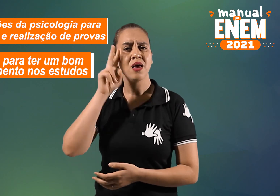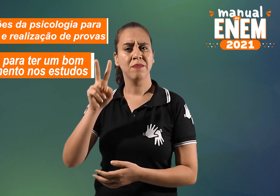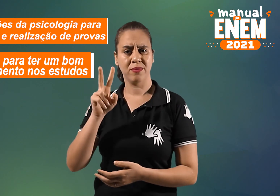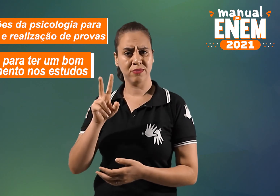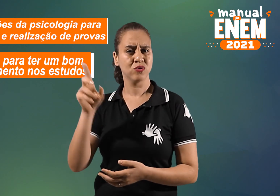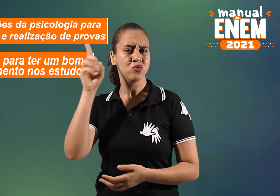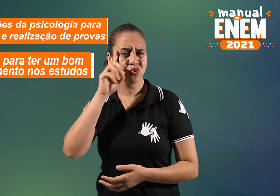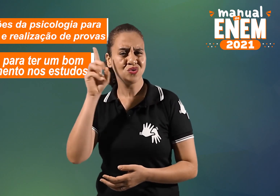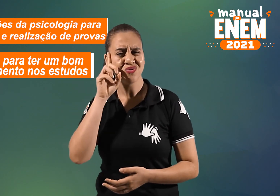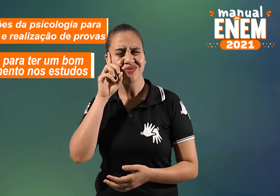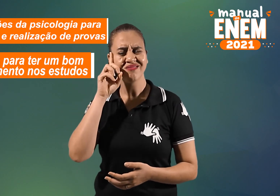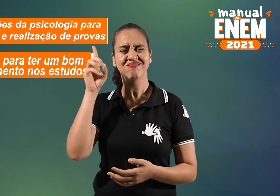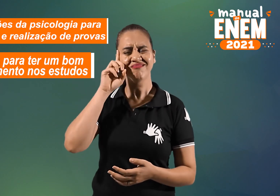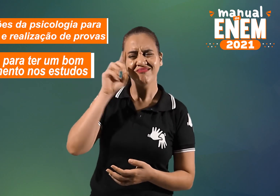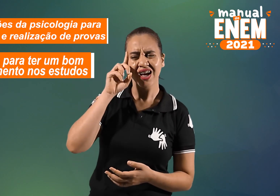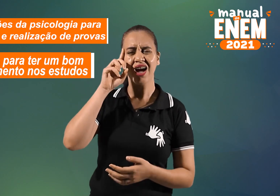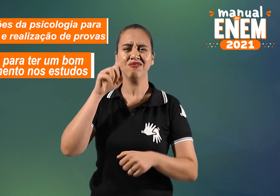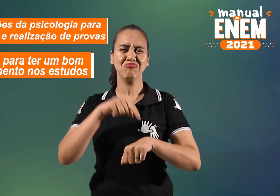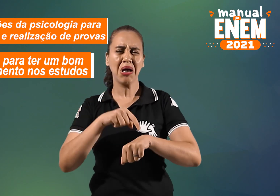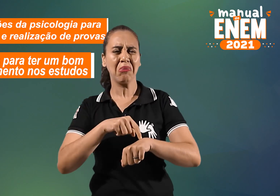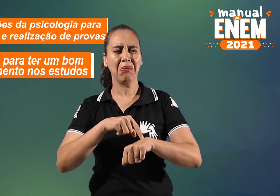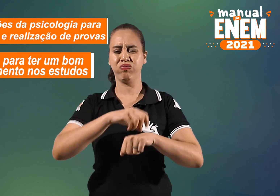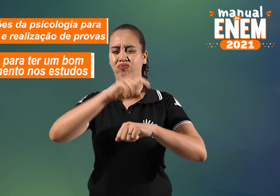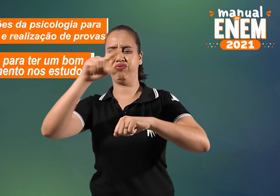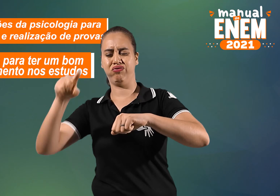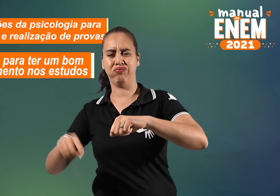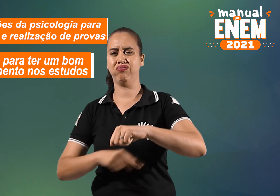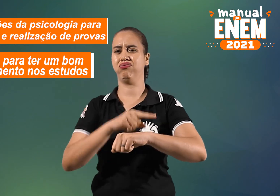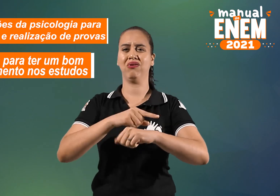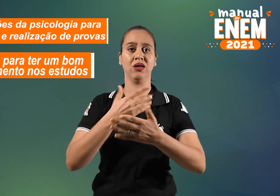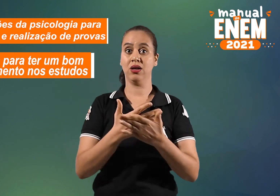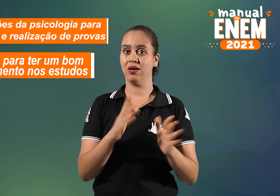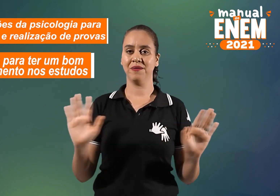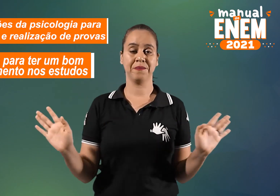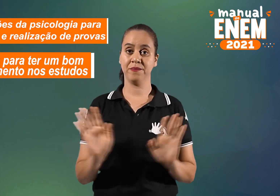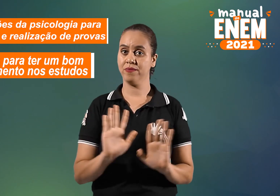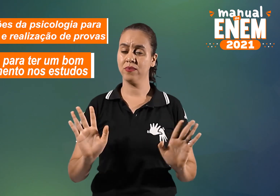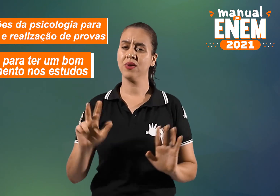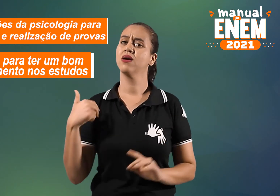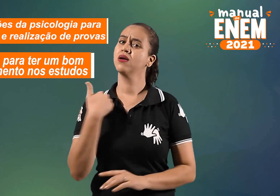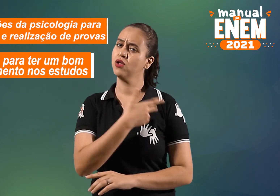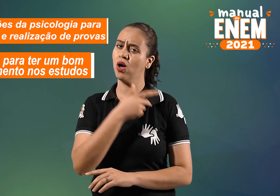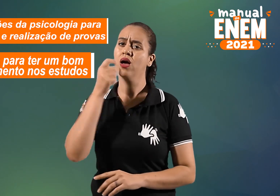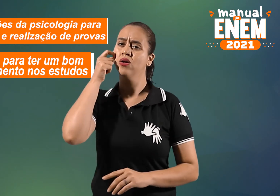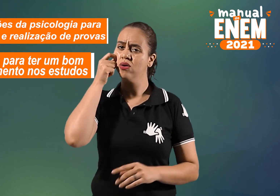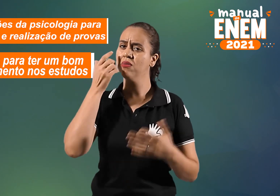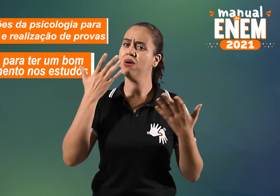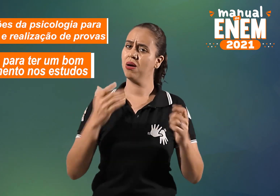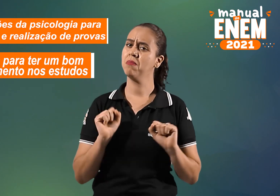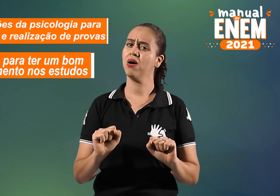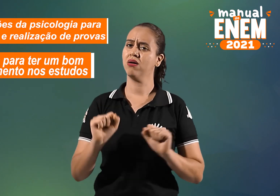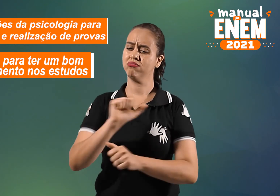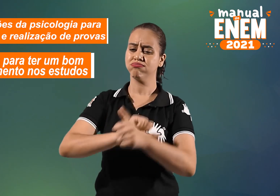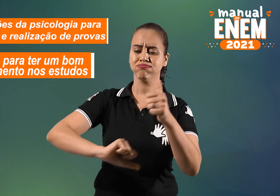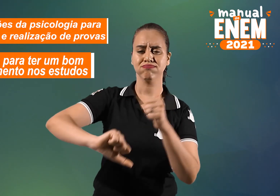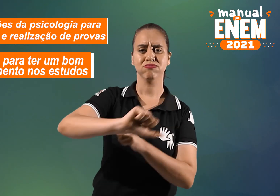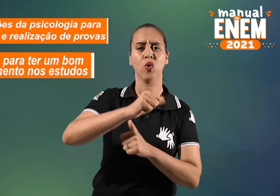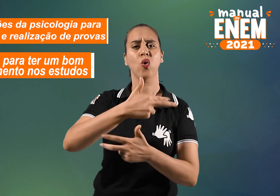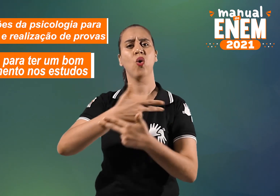Mas lembre-se que nem todos os dias você vai conseguir estudar a quantidade de horas que se propôs, pois como seres humanos estamos passíveis às